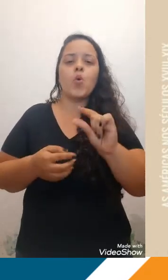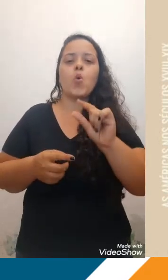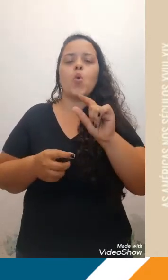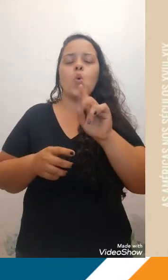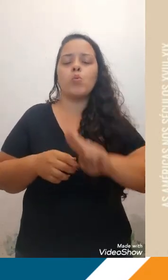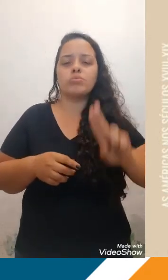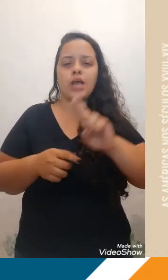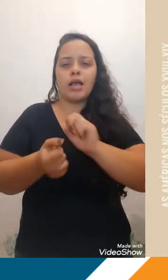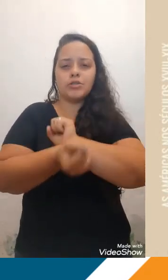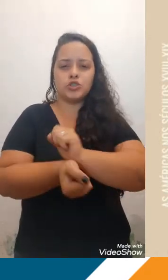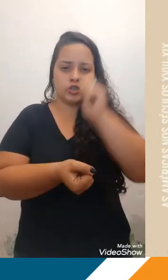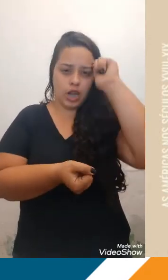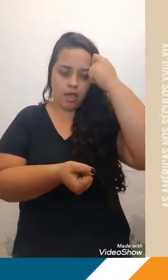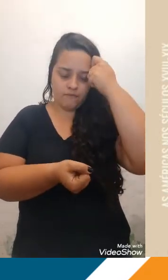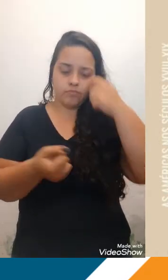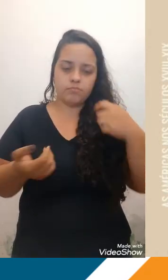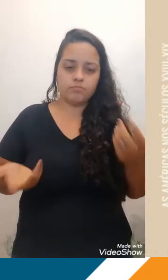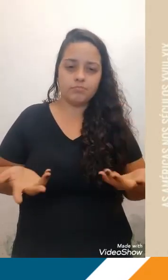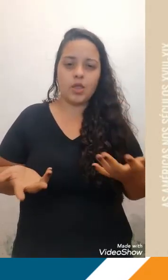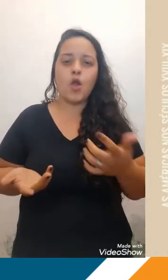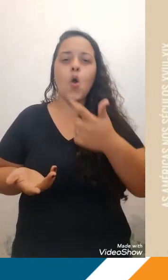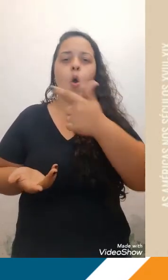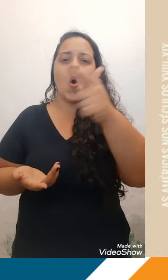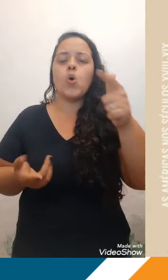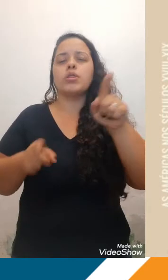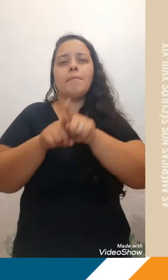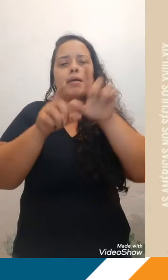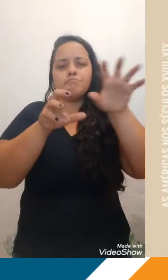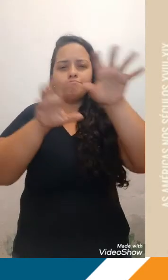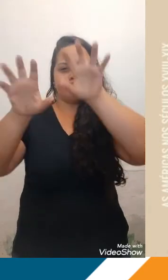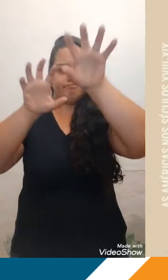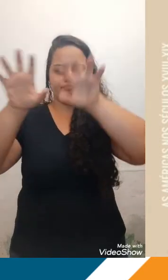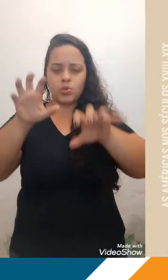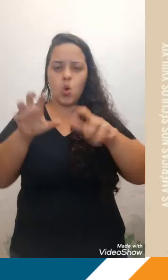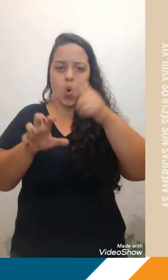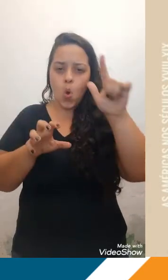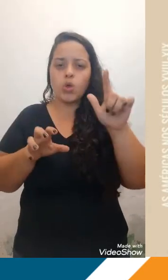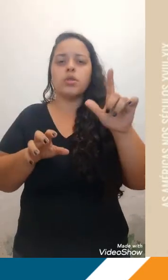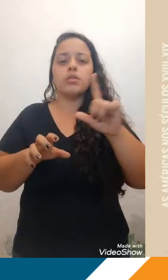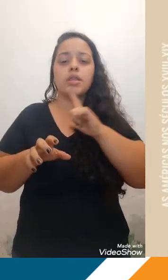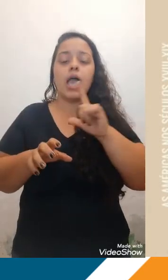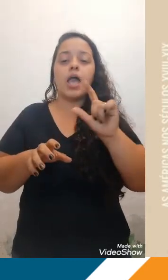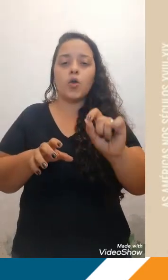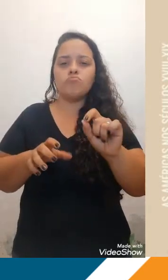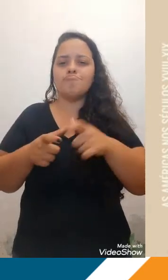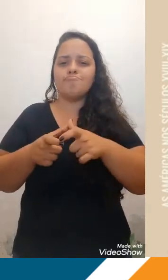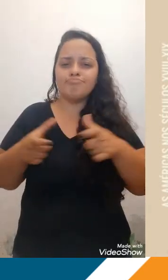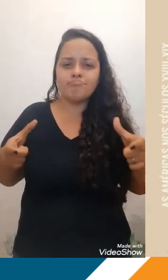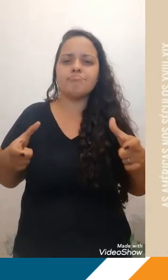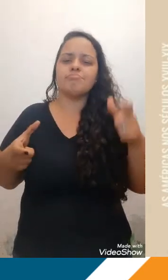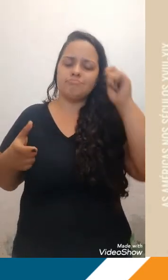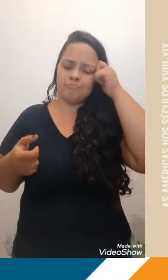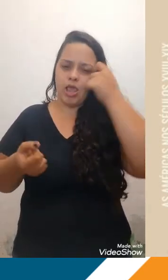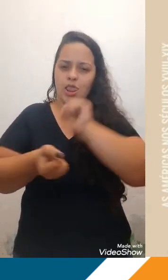obra escrava africana. No entanto, em outros muitos territórios, a gente tem um largo uso da mão